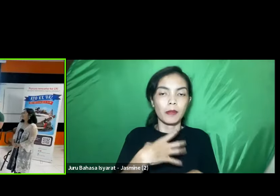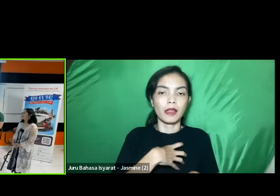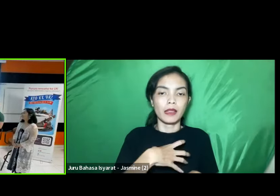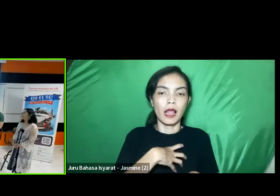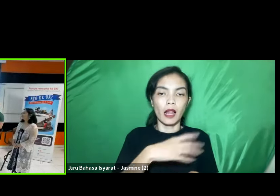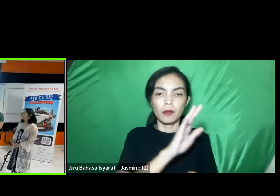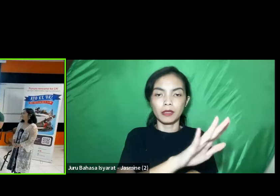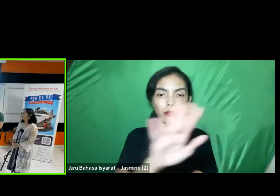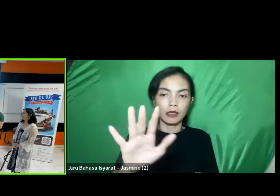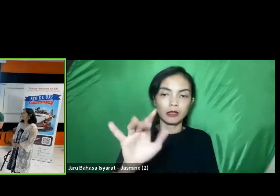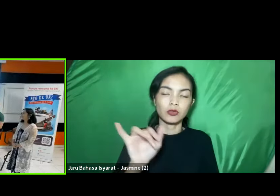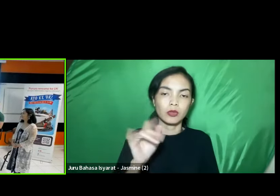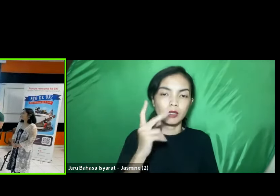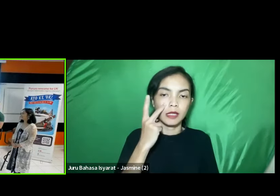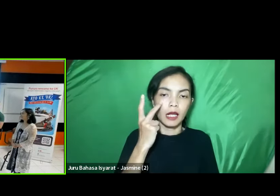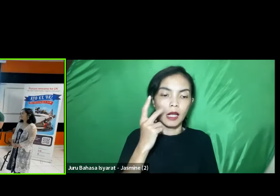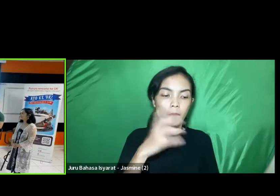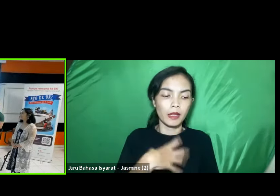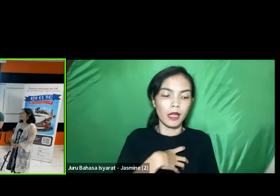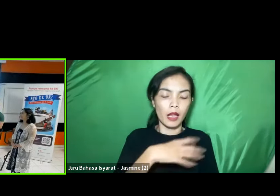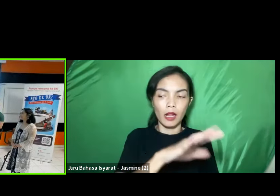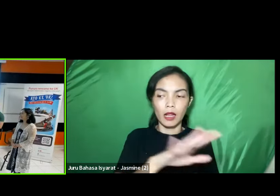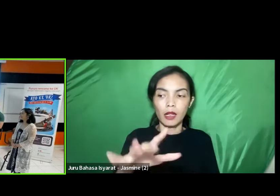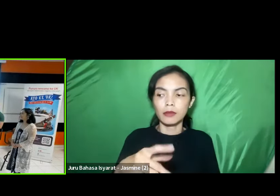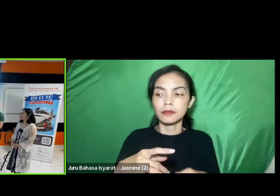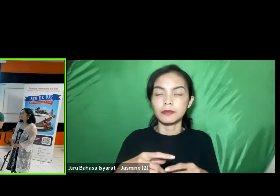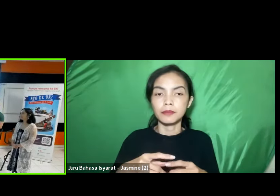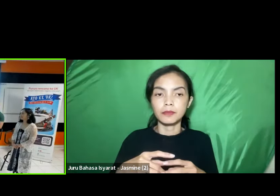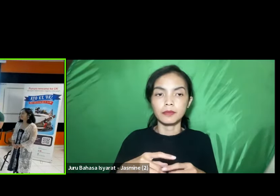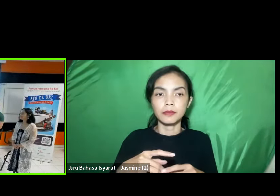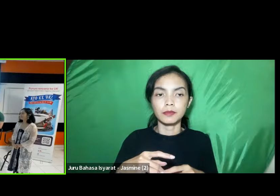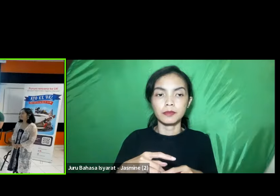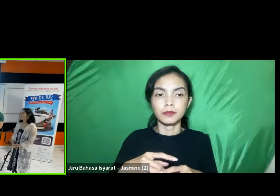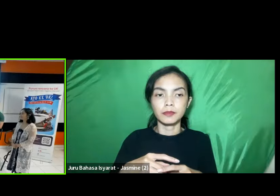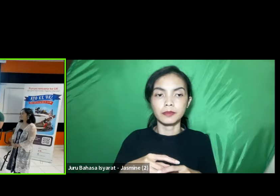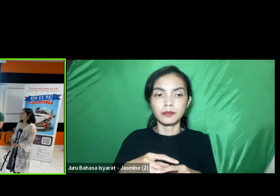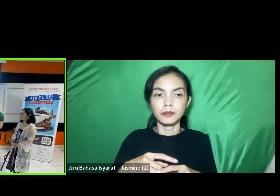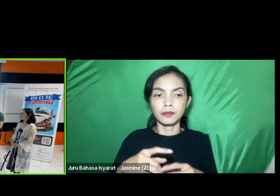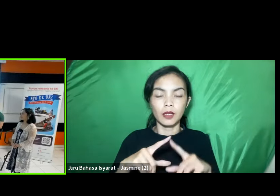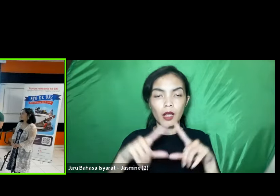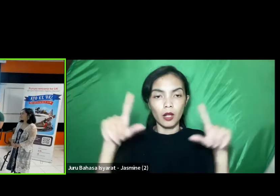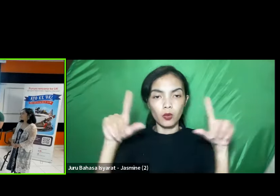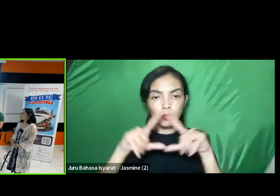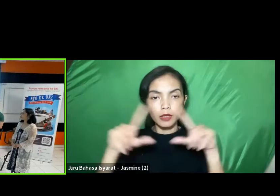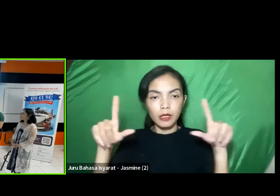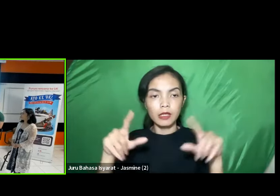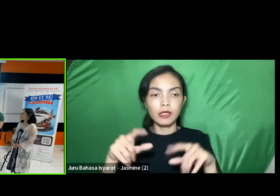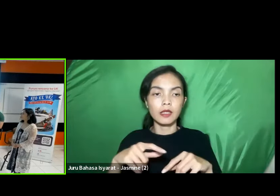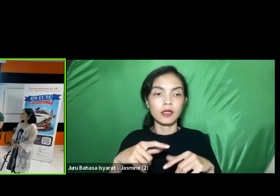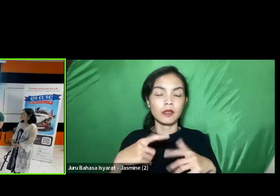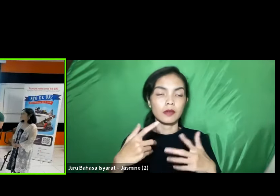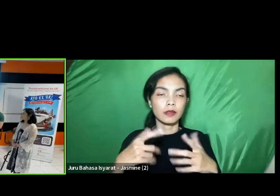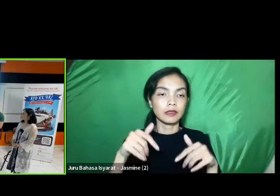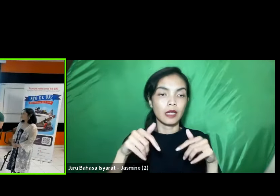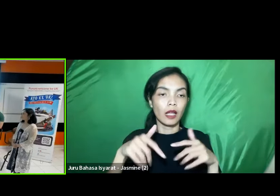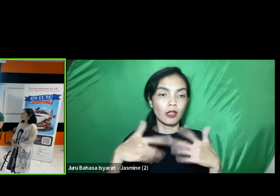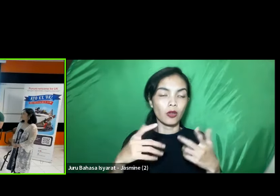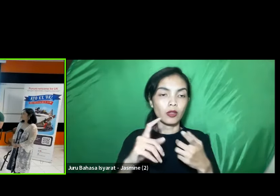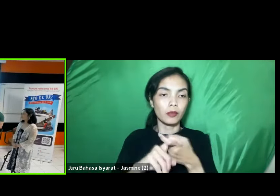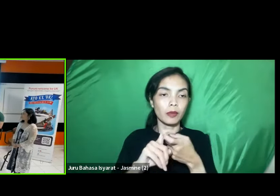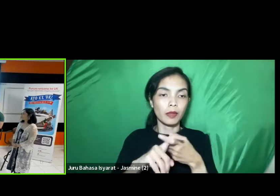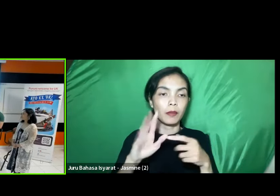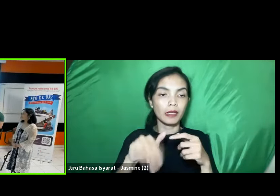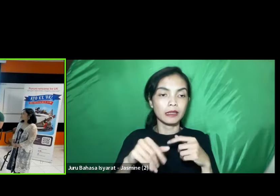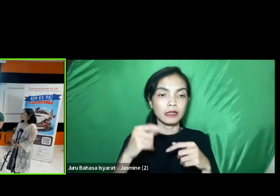em Terus satu lagi e seperti kalian bisa lihat di sini teman-teman alumni bahkan scholars yang juga lagi sekolah di UK itu